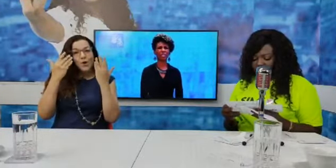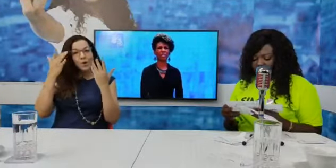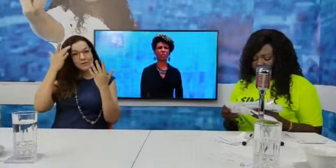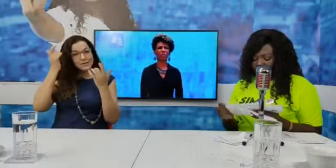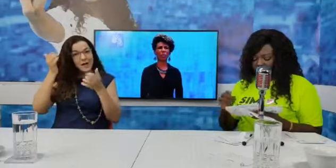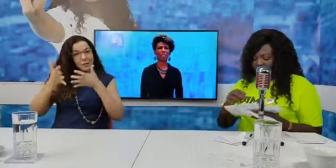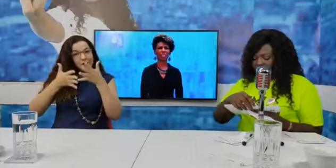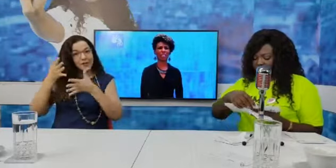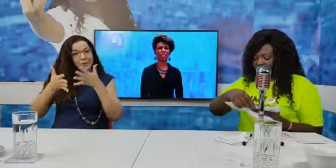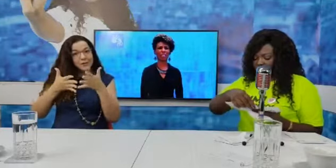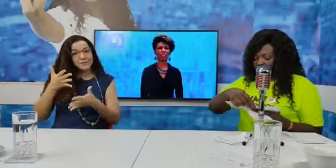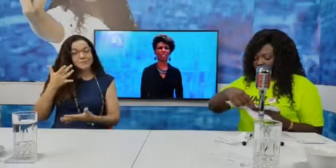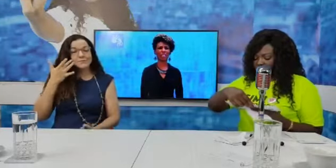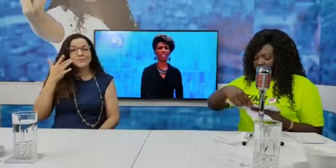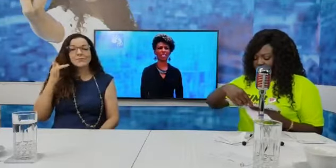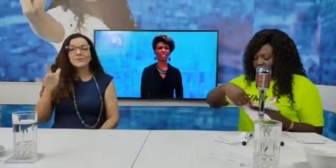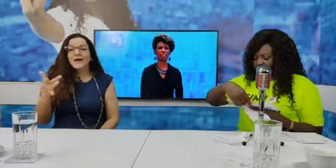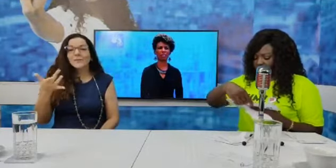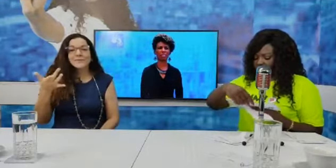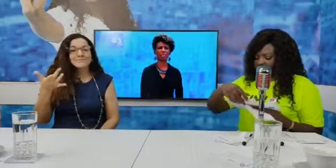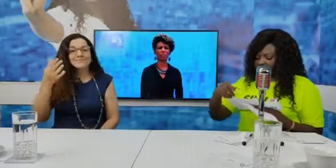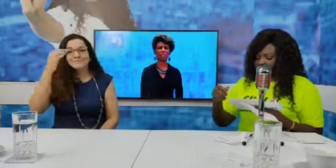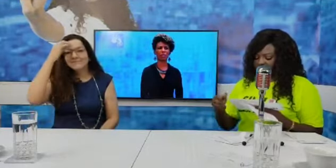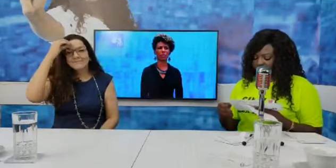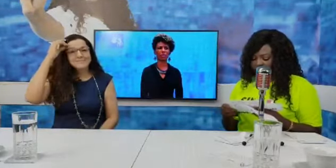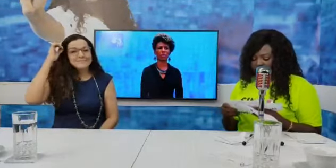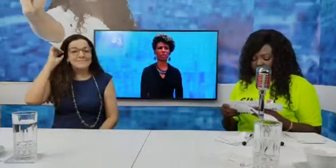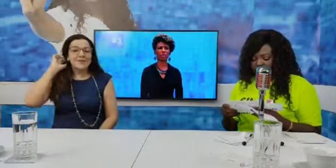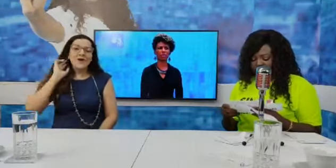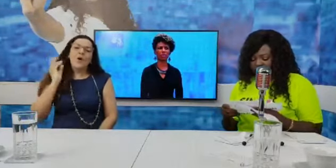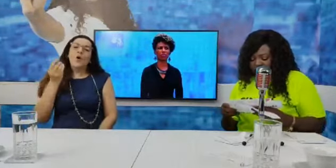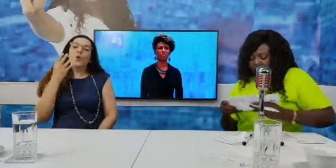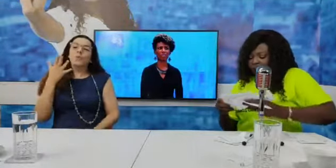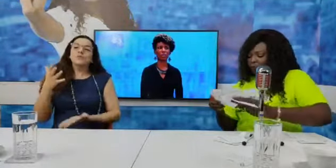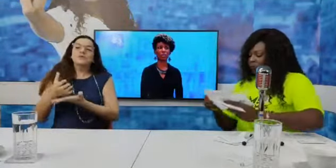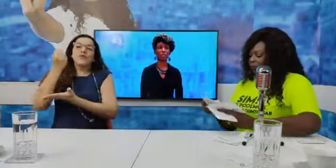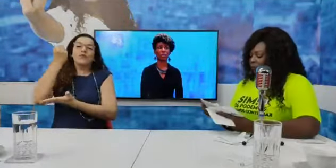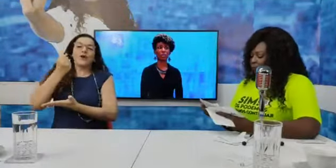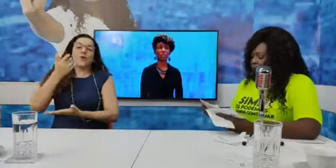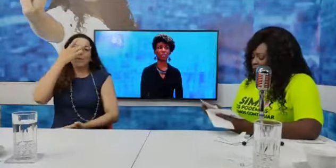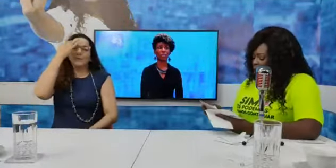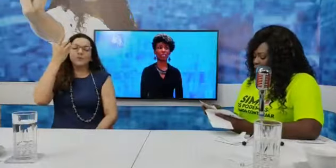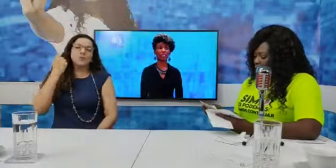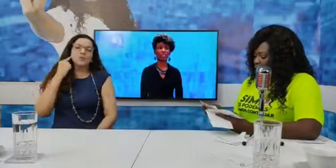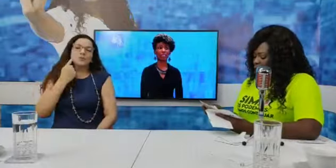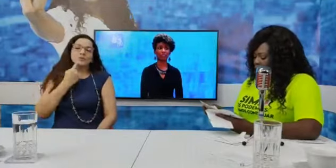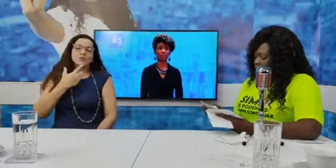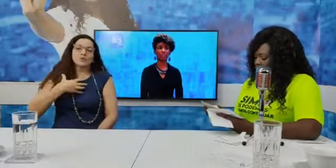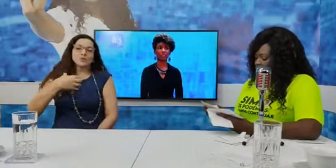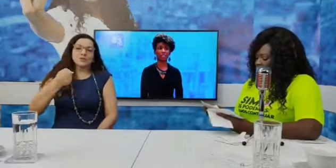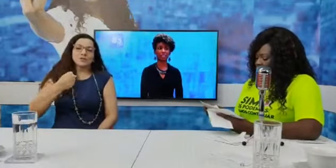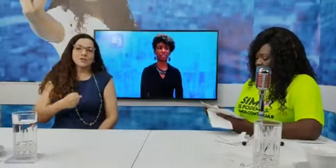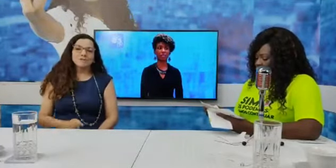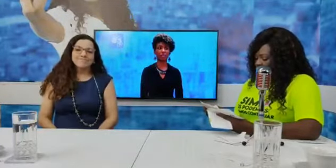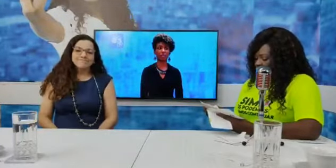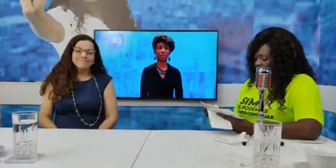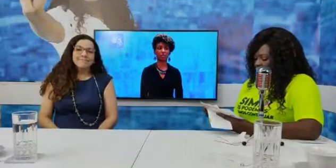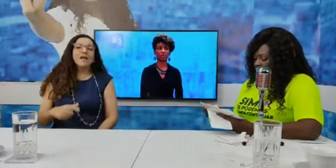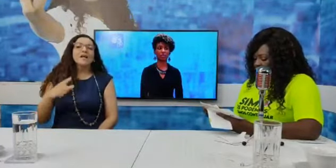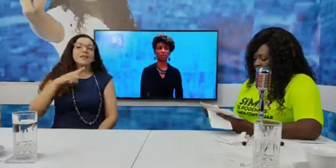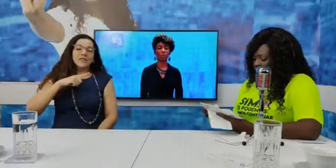Mas como é que a gente vai encontrar a questão de um atendimento psicológico? Como é que a surda ela vai ter esse